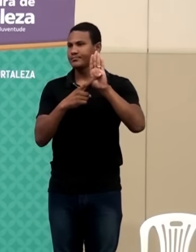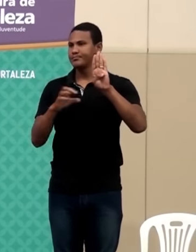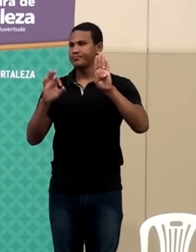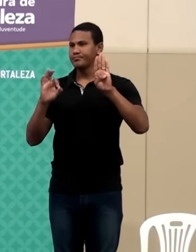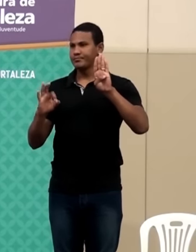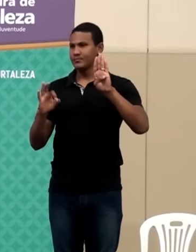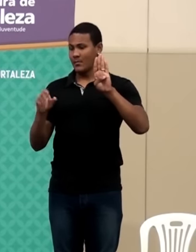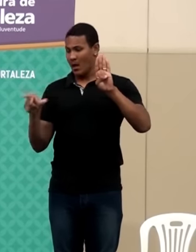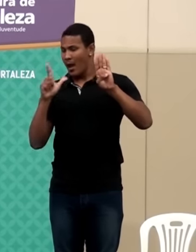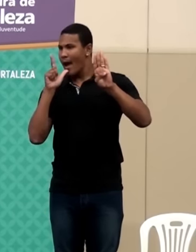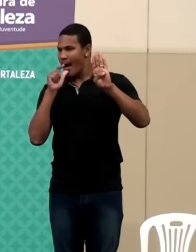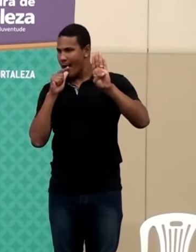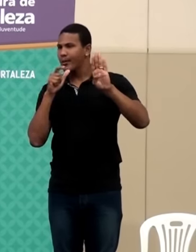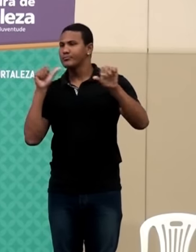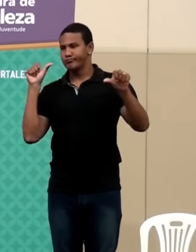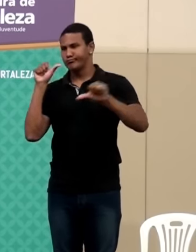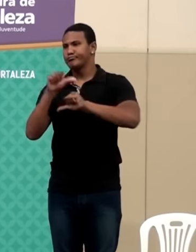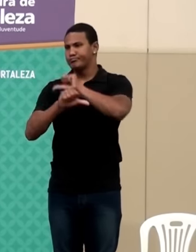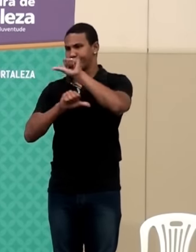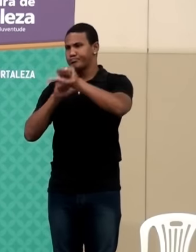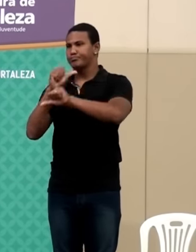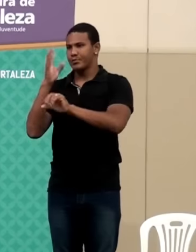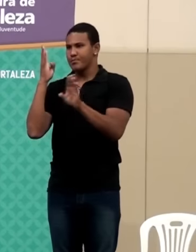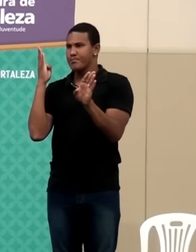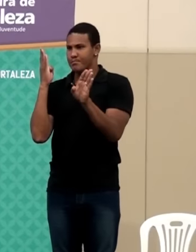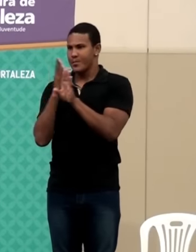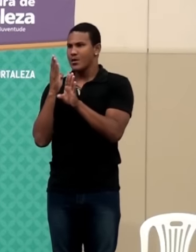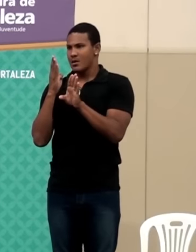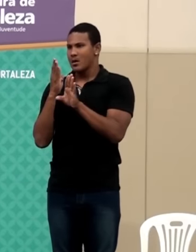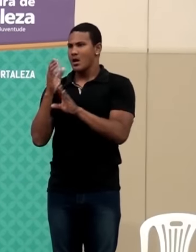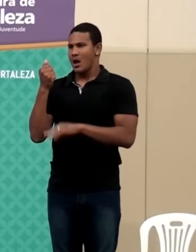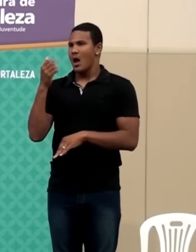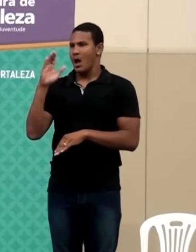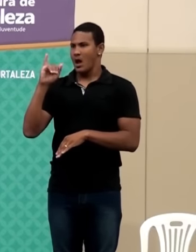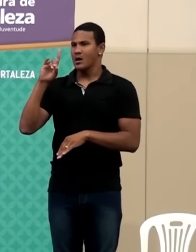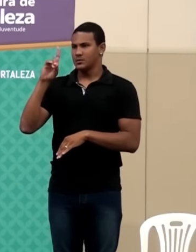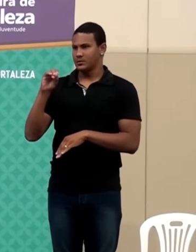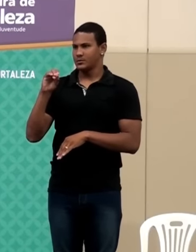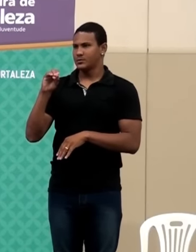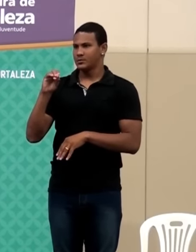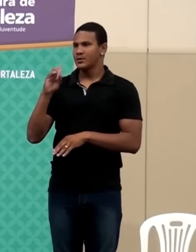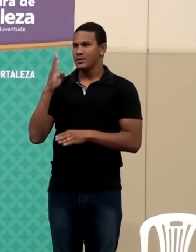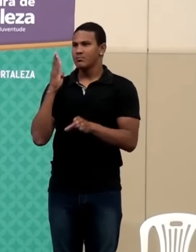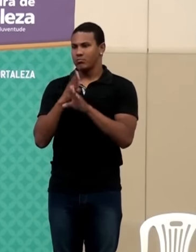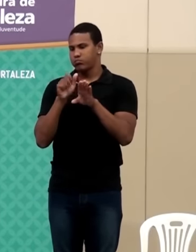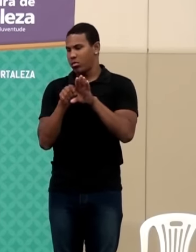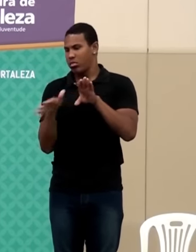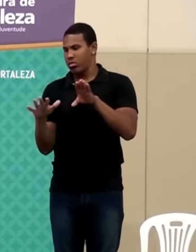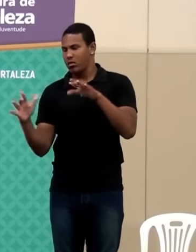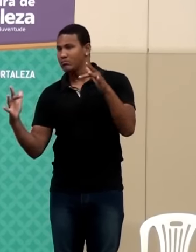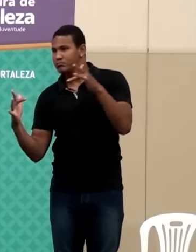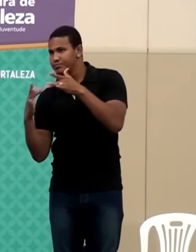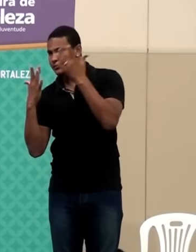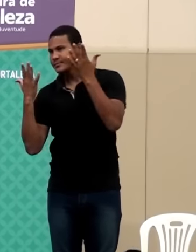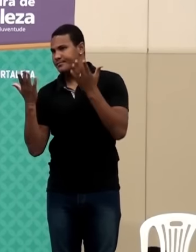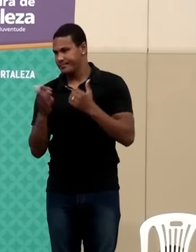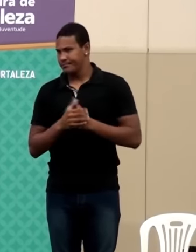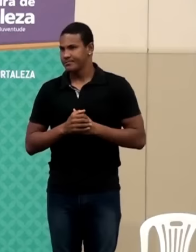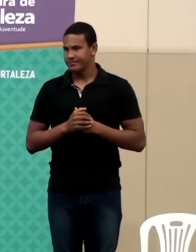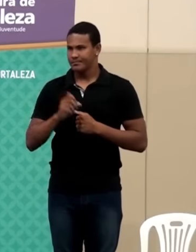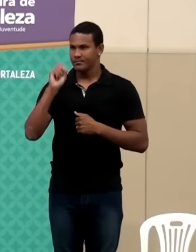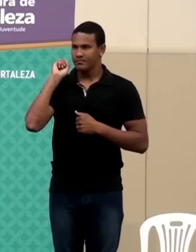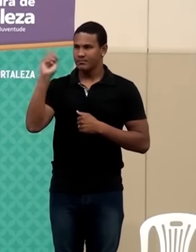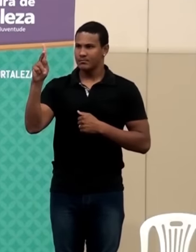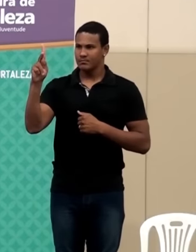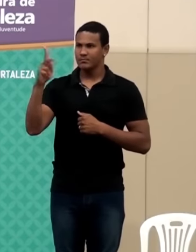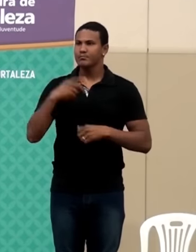fica ácida pela ionização do ácido na água. Então, resposta da segunda questão,